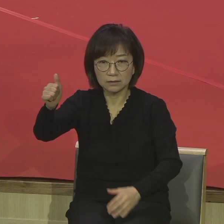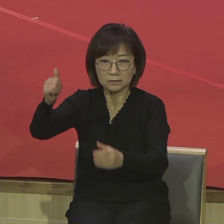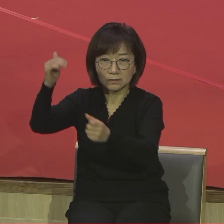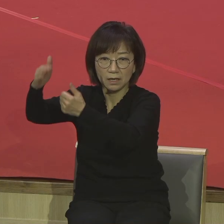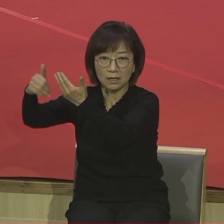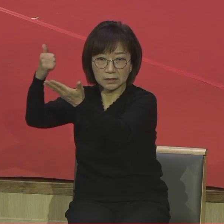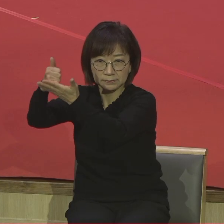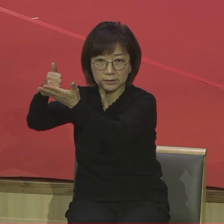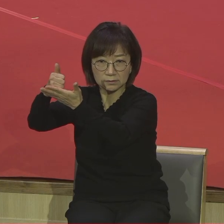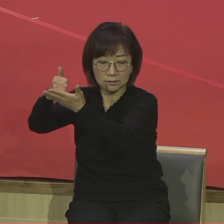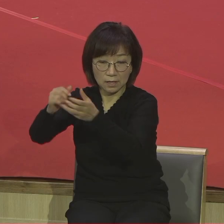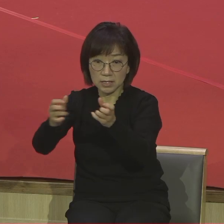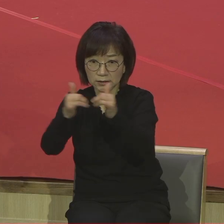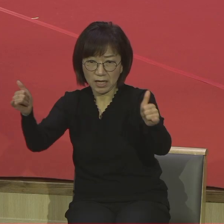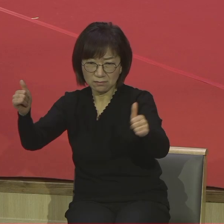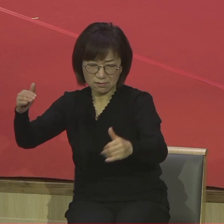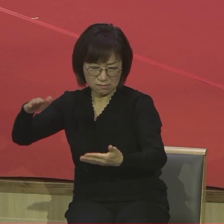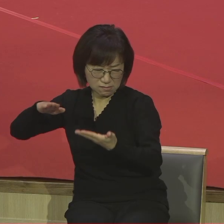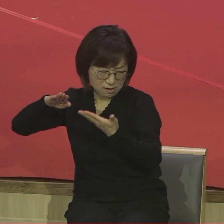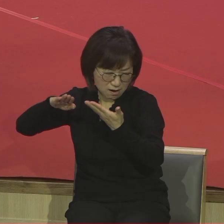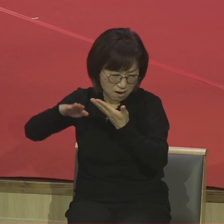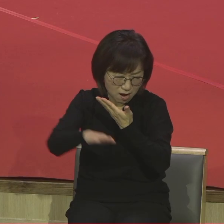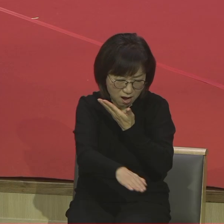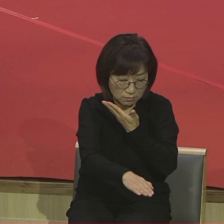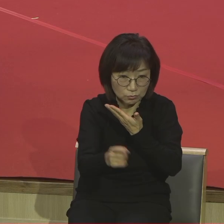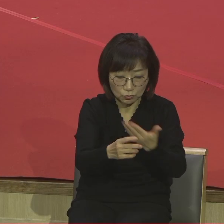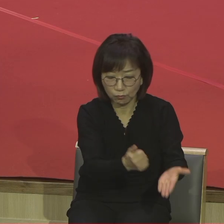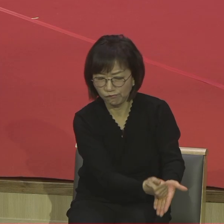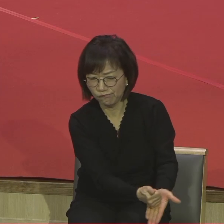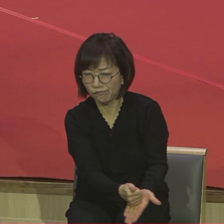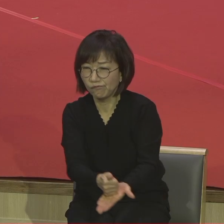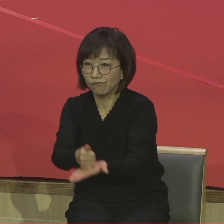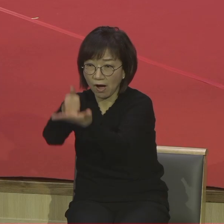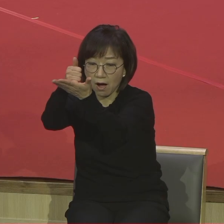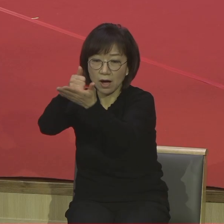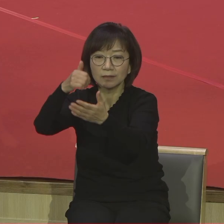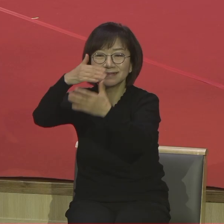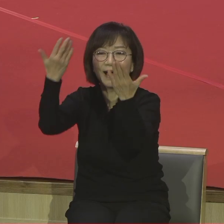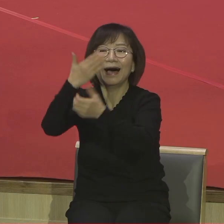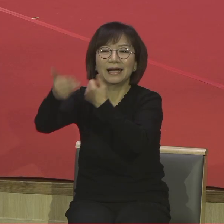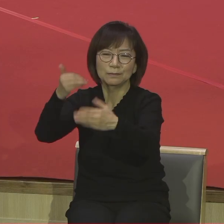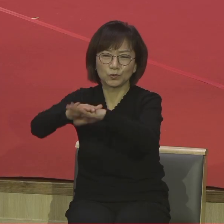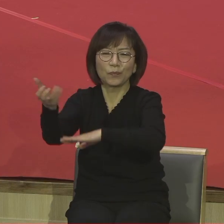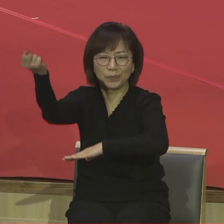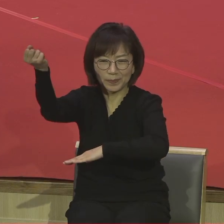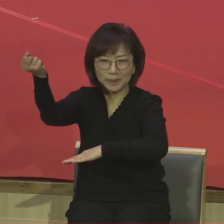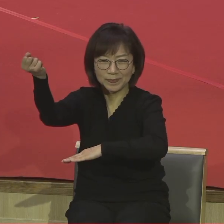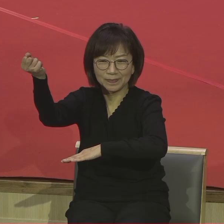하나님이 이를 낮추시고 저를 높이시느니라.